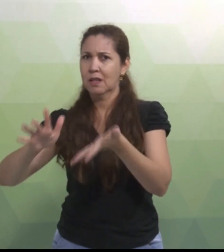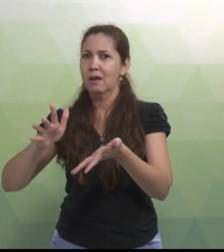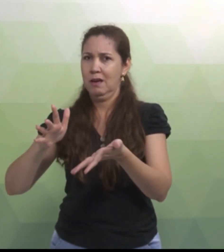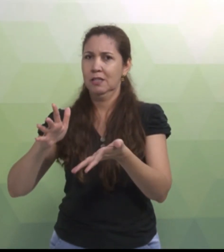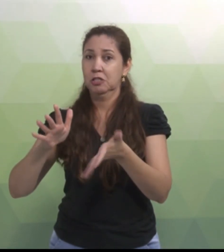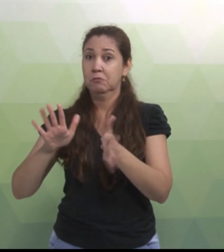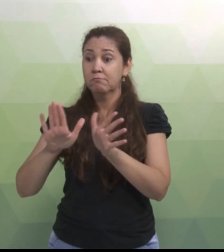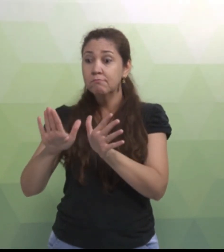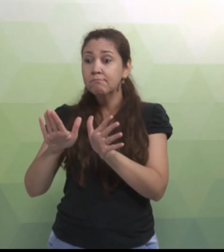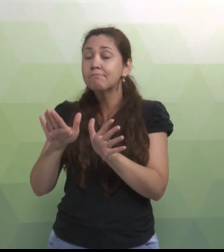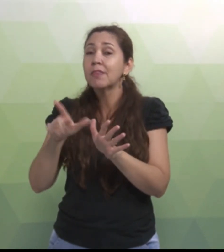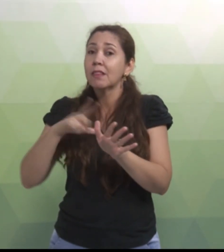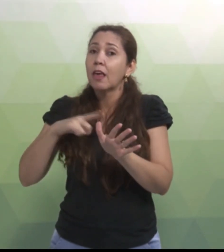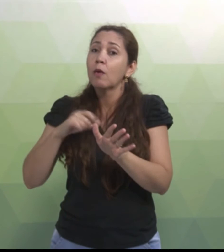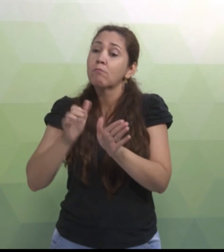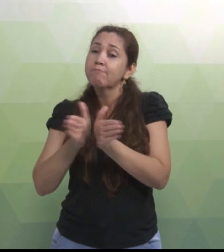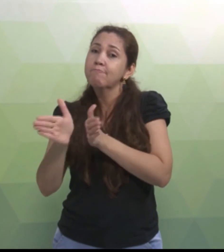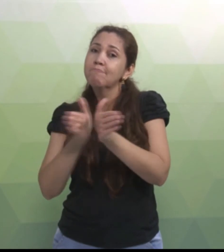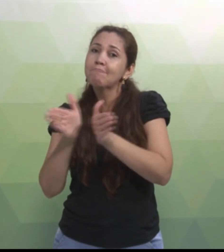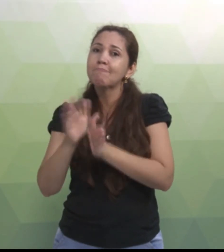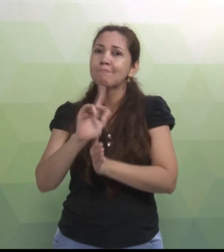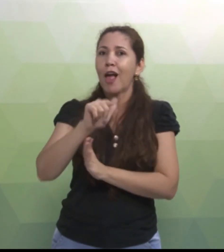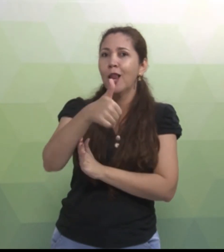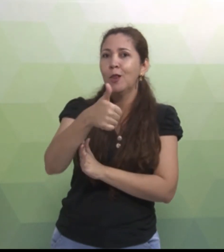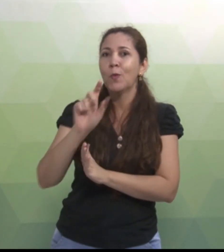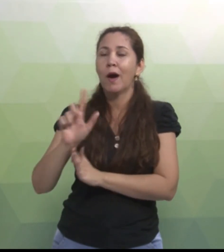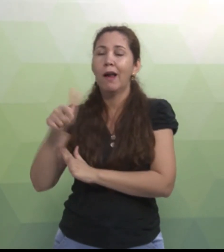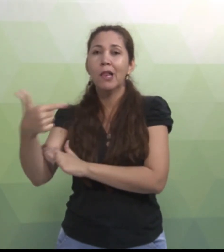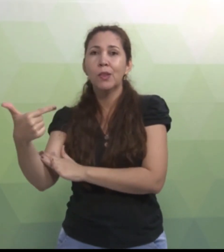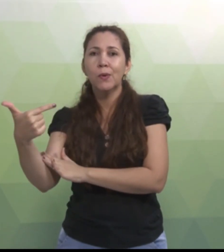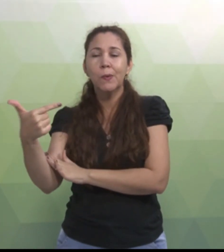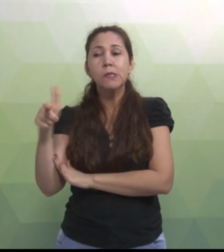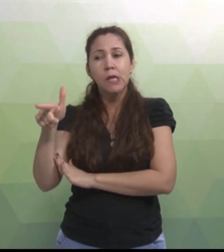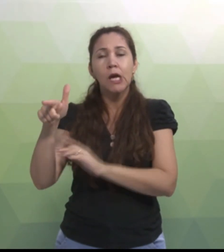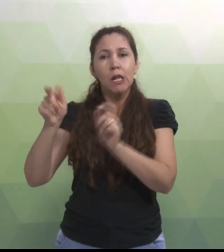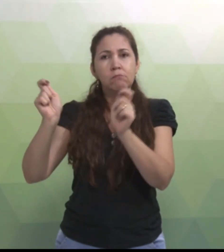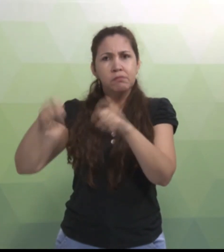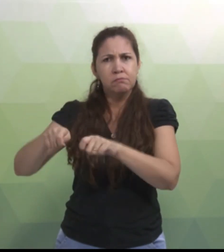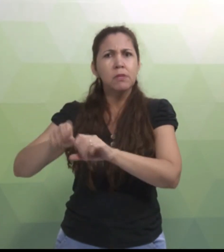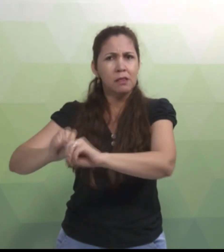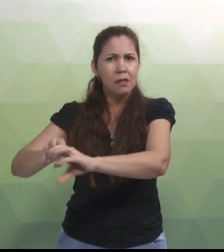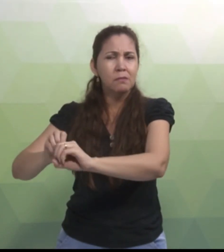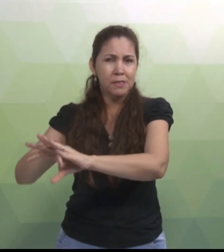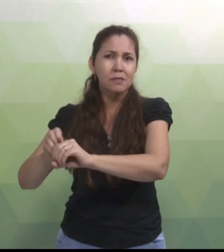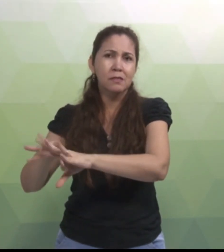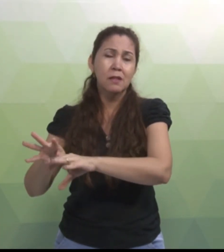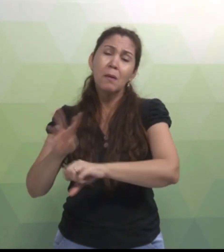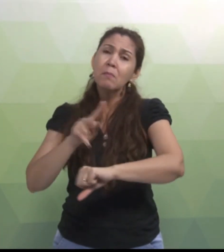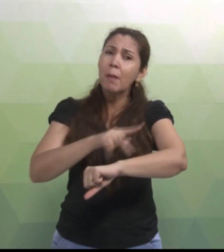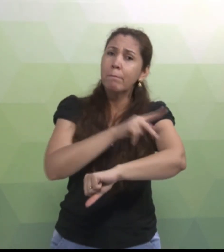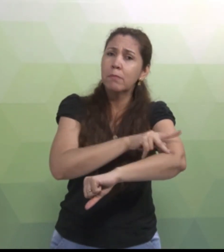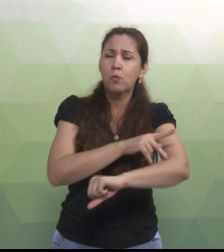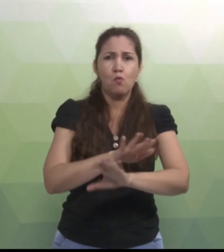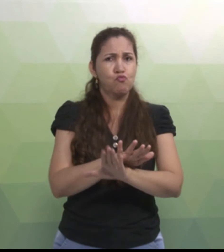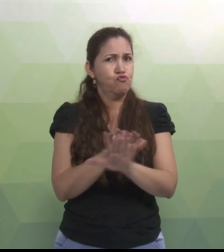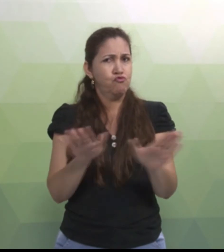brasileira de sinais, tanto como L1 como L2. Então, ele deve saber ensinar, diferentemente,